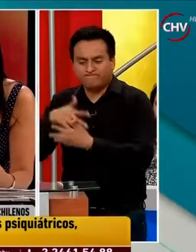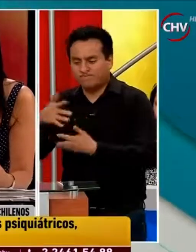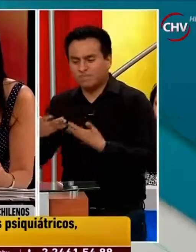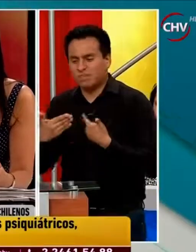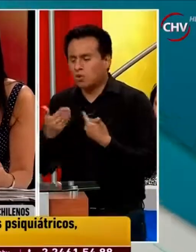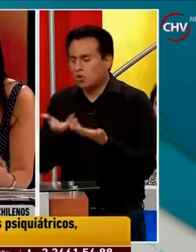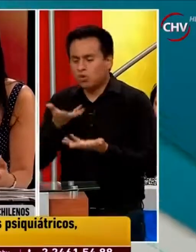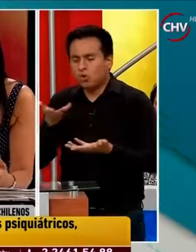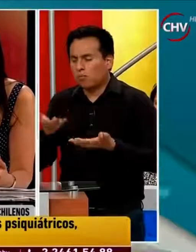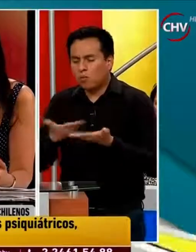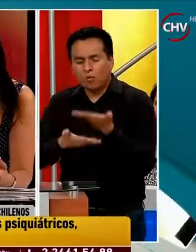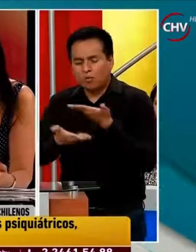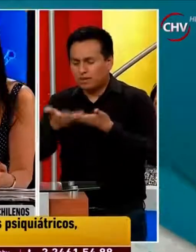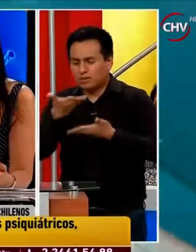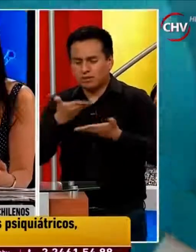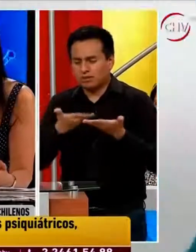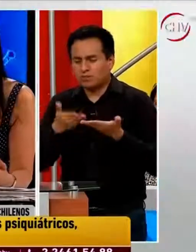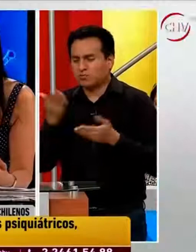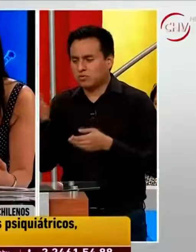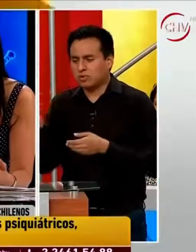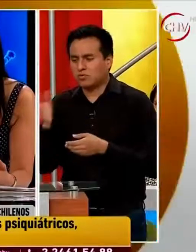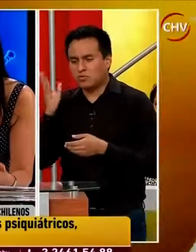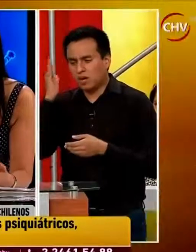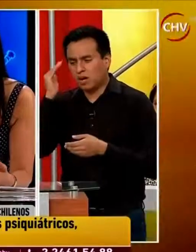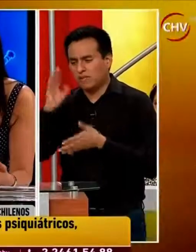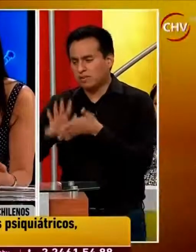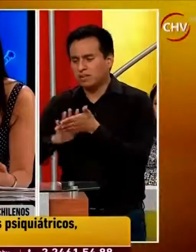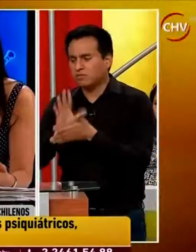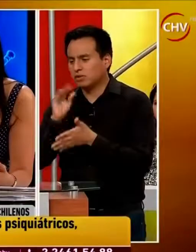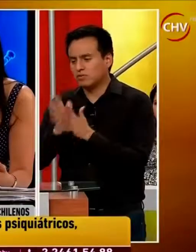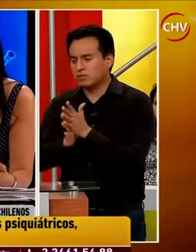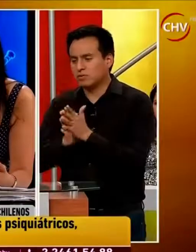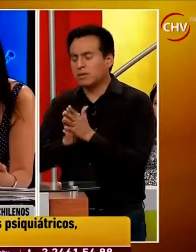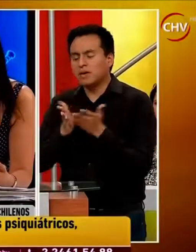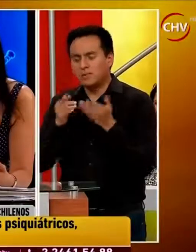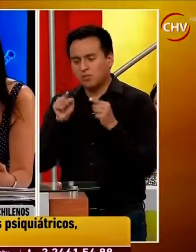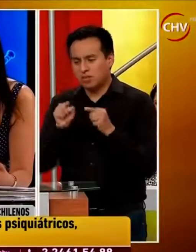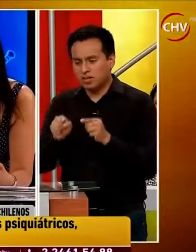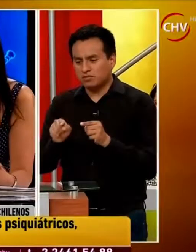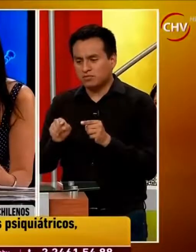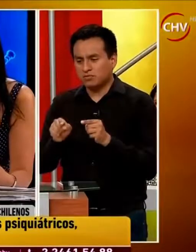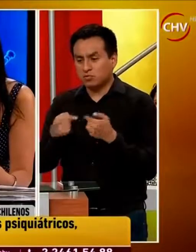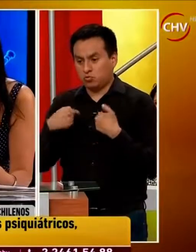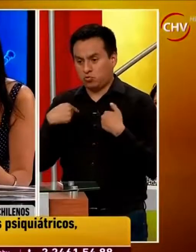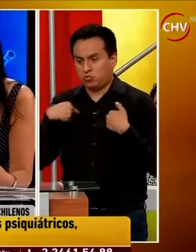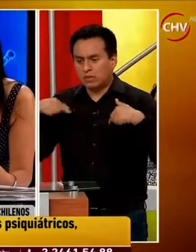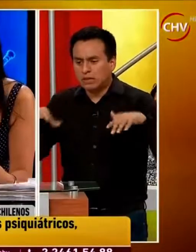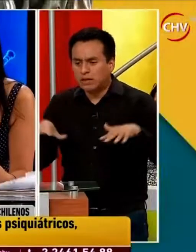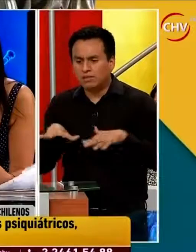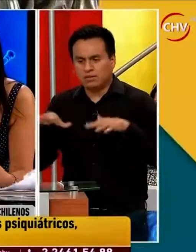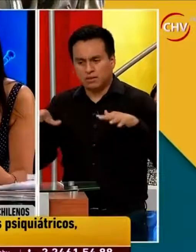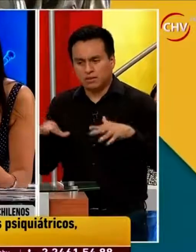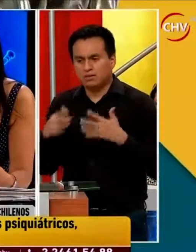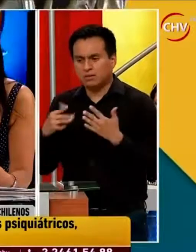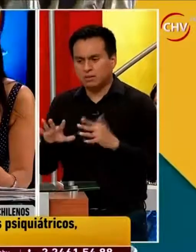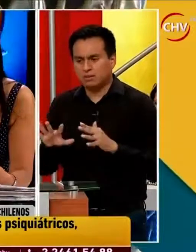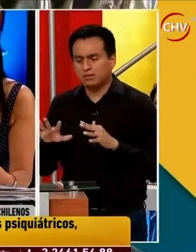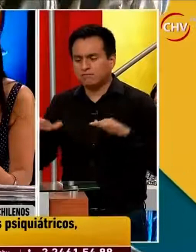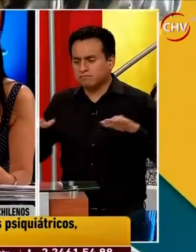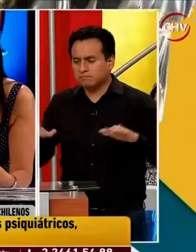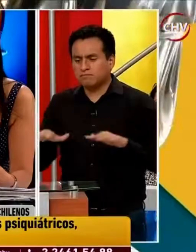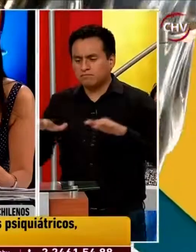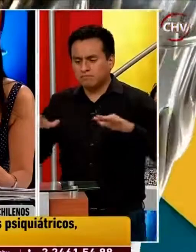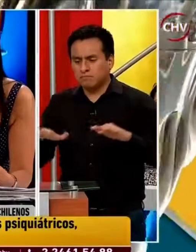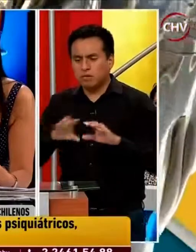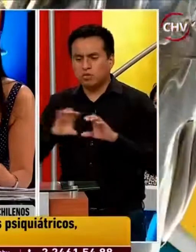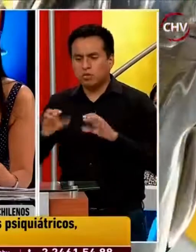¿Pero cómo lo van a compartir si usted no habla la lengua de señas? Por eso, por eso. Si yo he tratado, he tratado, he tratado de hacer